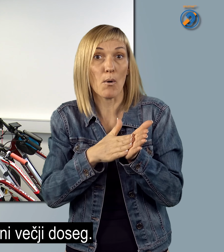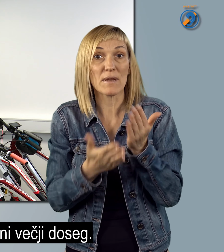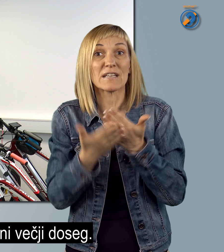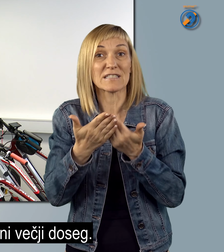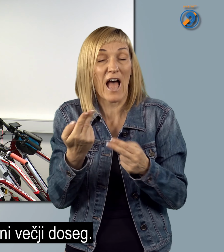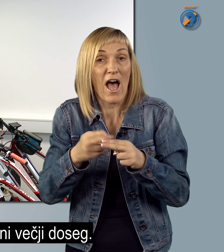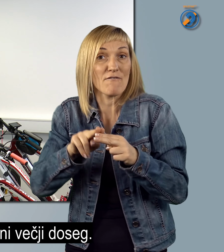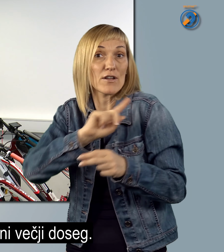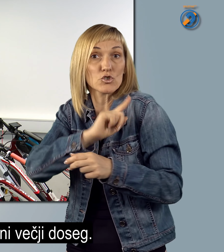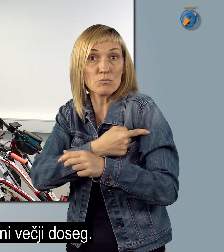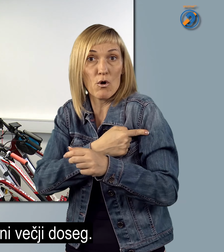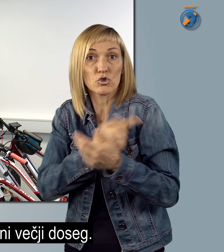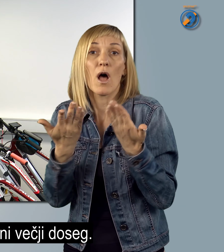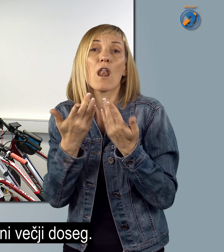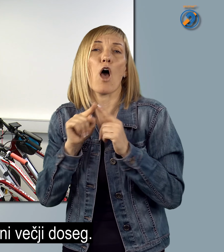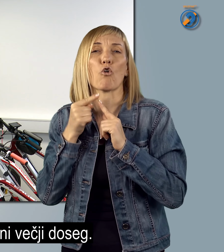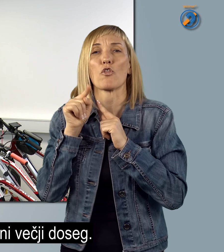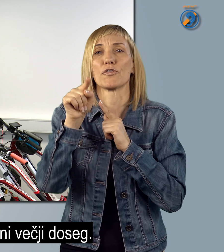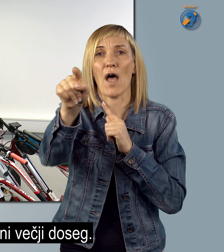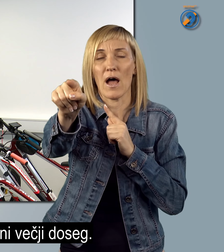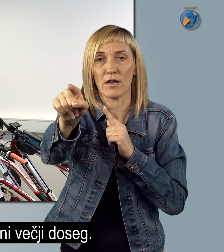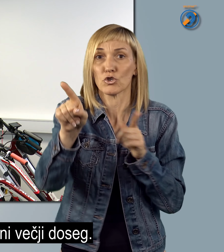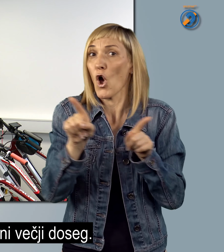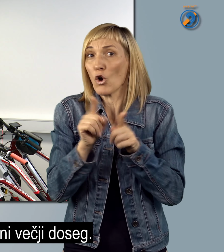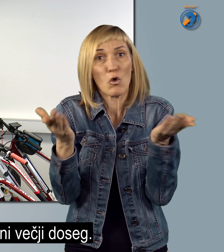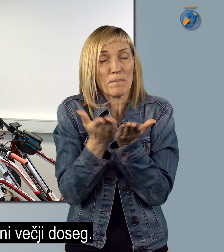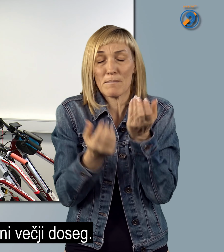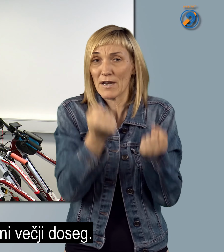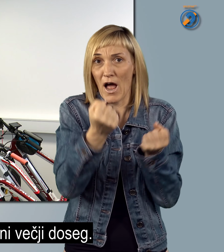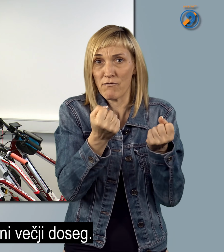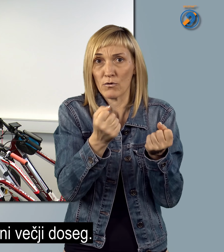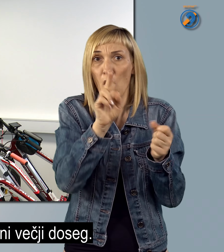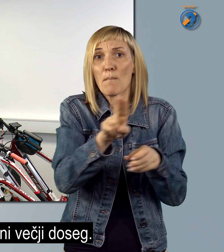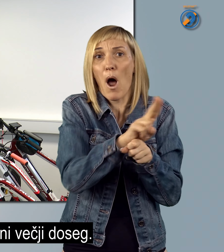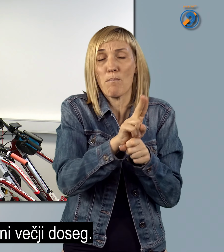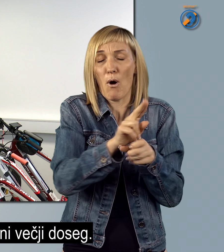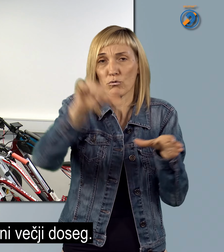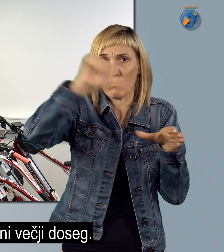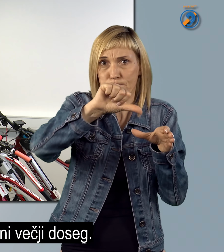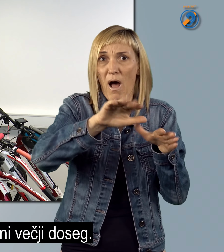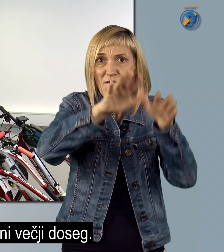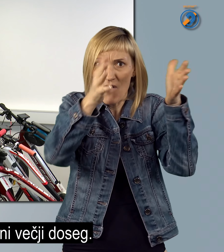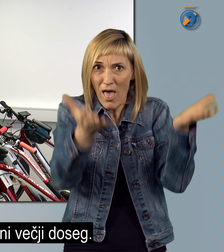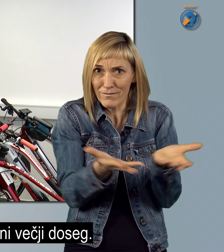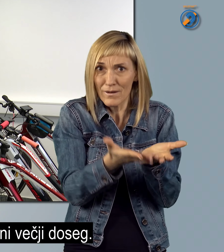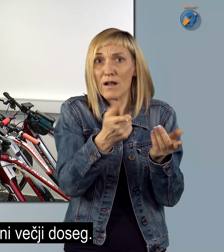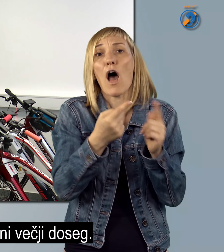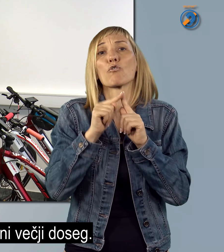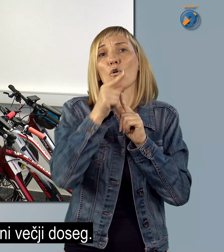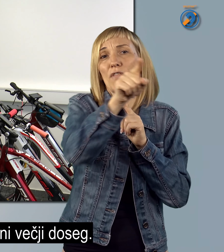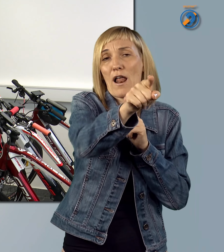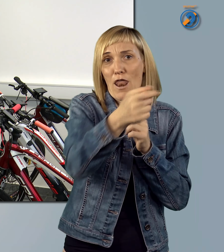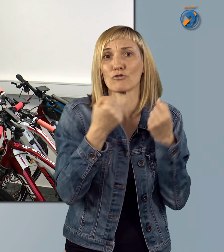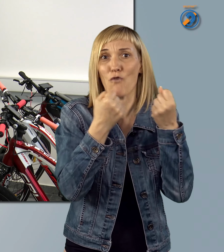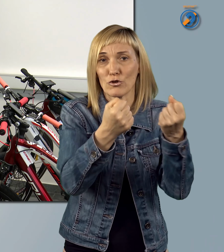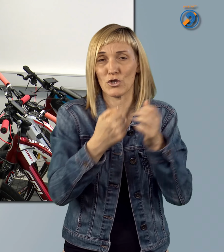za večjo kapaciteto lahko imate daljši doseg. Kot če imate več goriva v avtomobilu, lahko daljšo razdaljo prevozite.